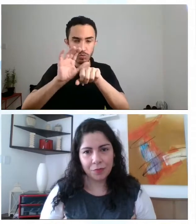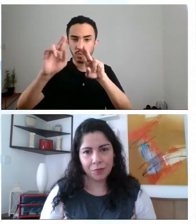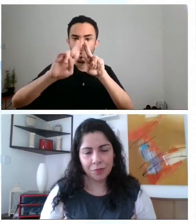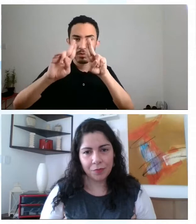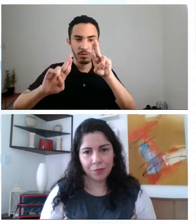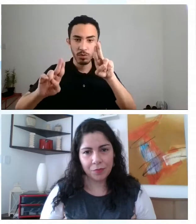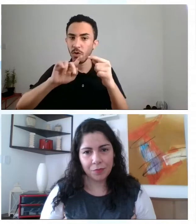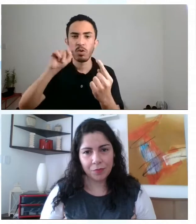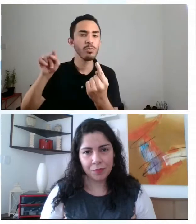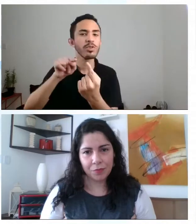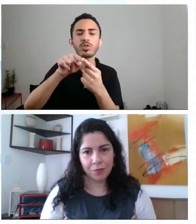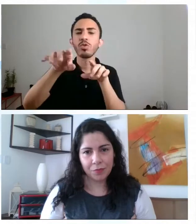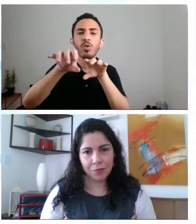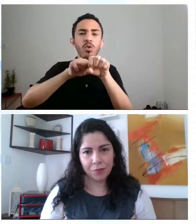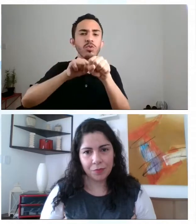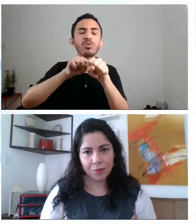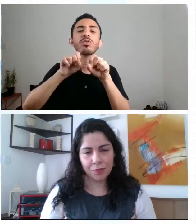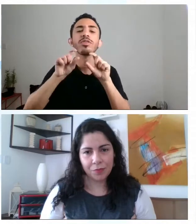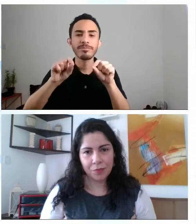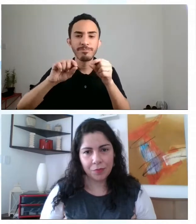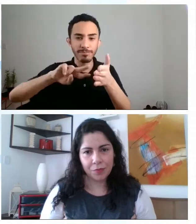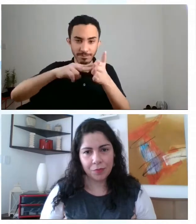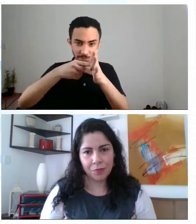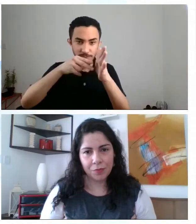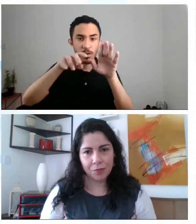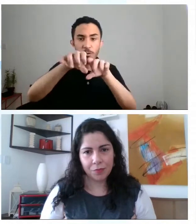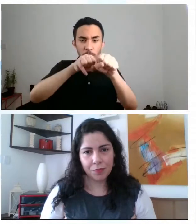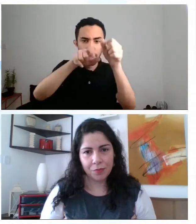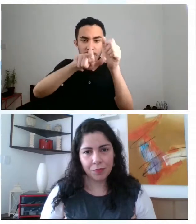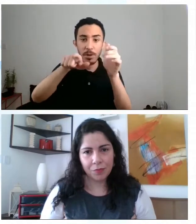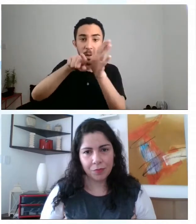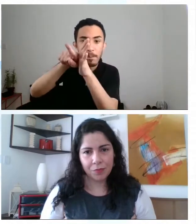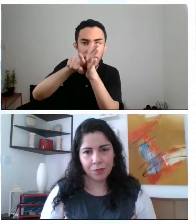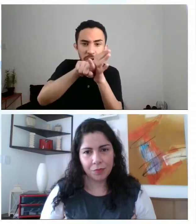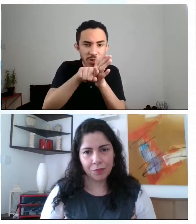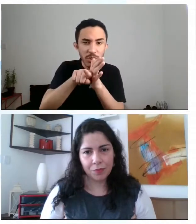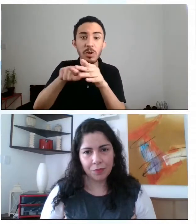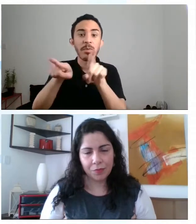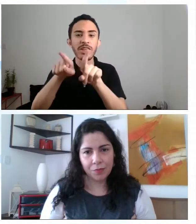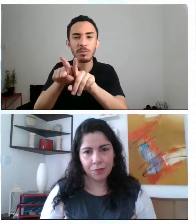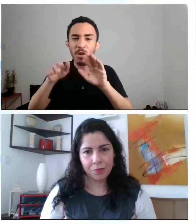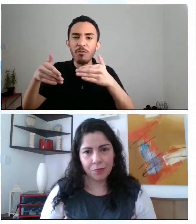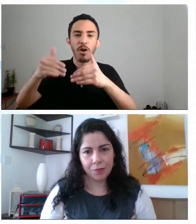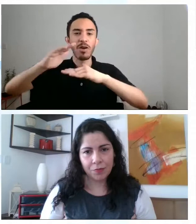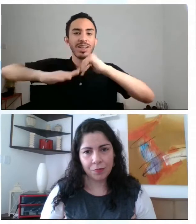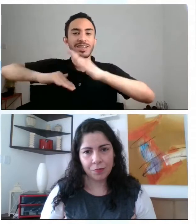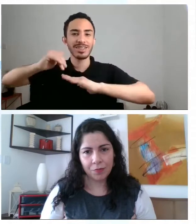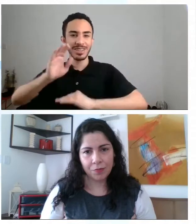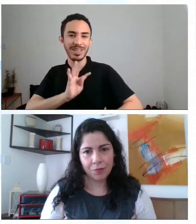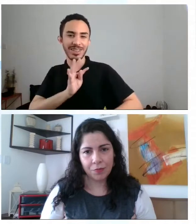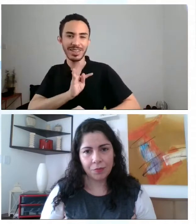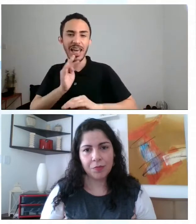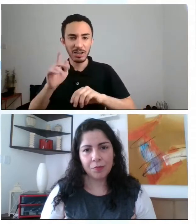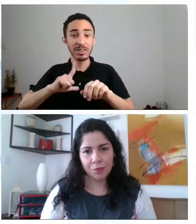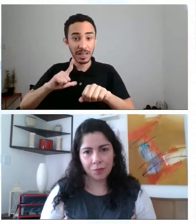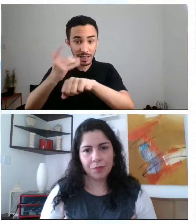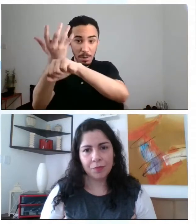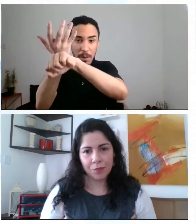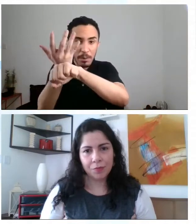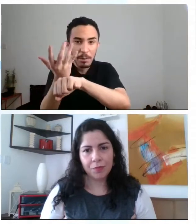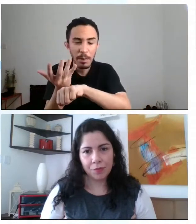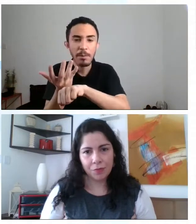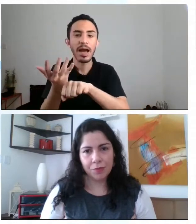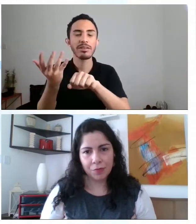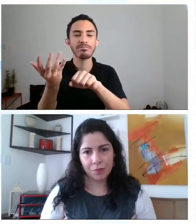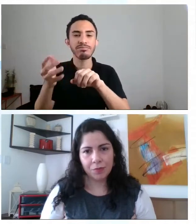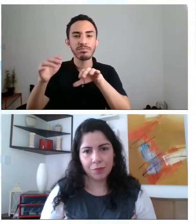o objetivo do curso é formar pesquisadores, mas ele tem um caráter técnico também, né? Então, a gente tem disciplinas práticas